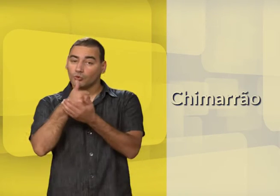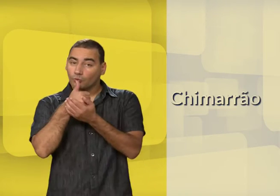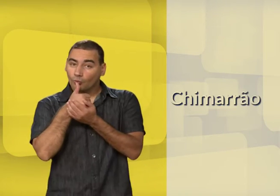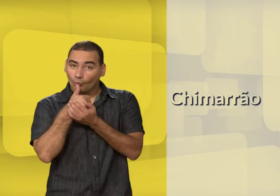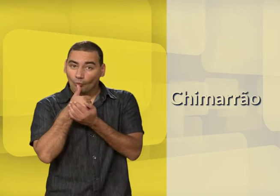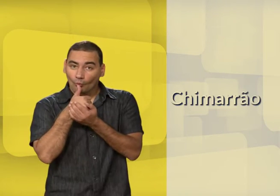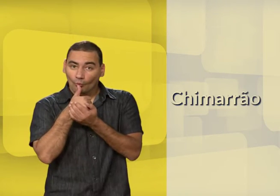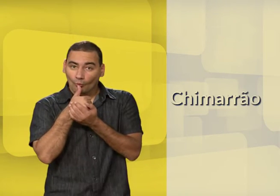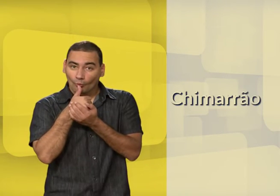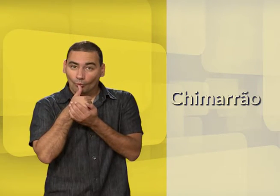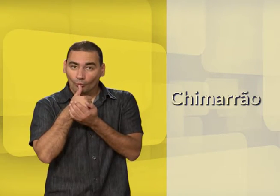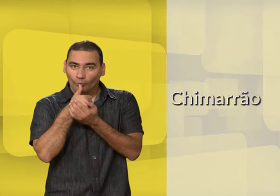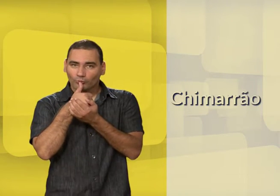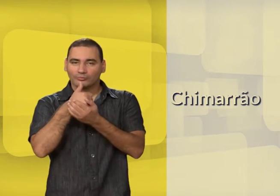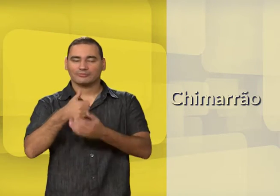Chimarrão.